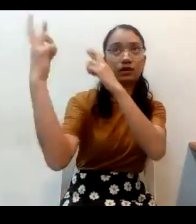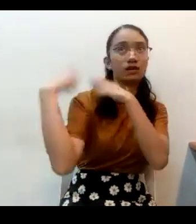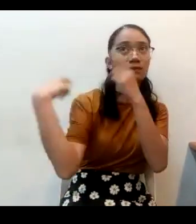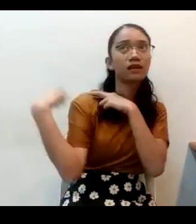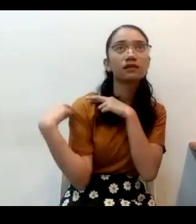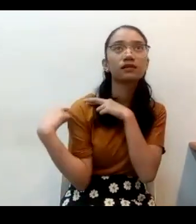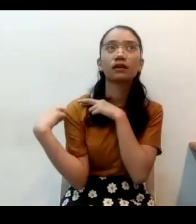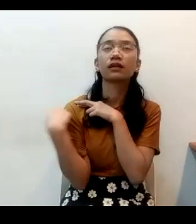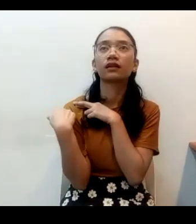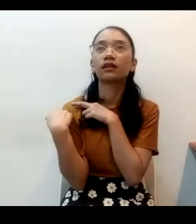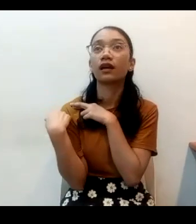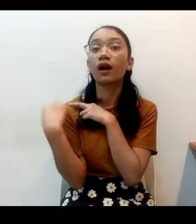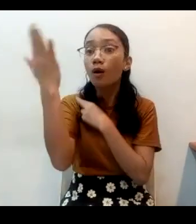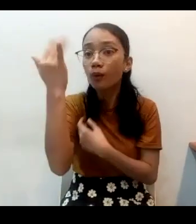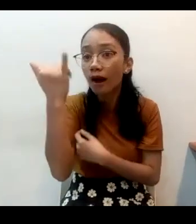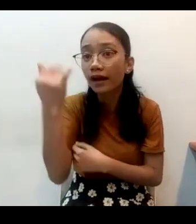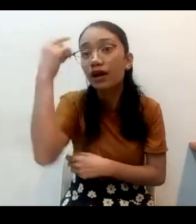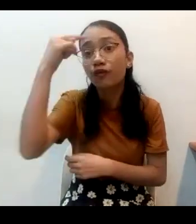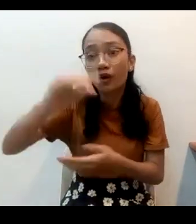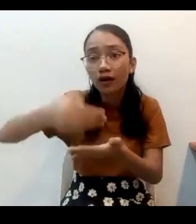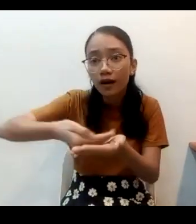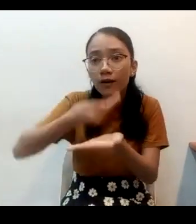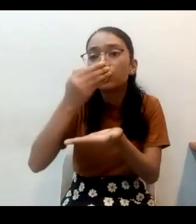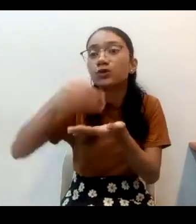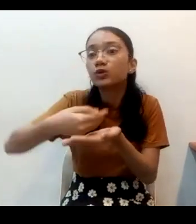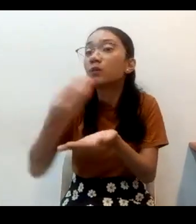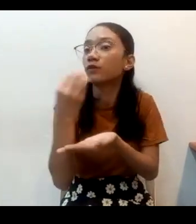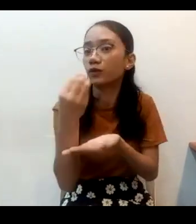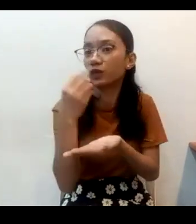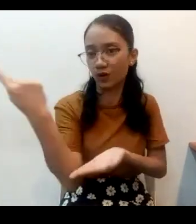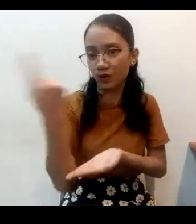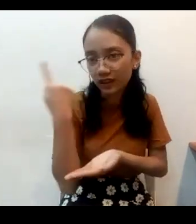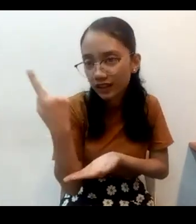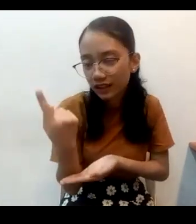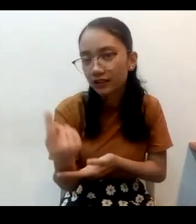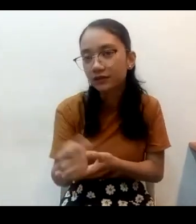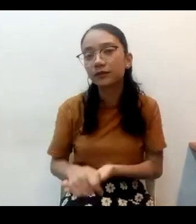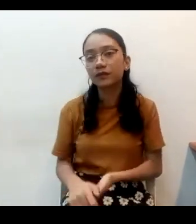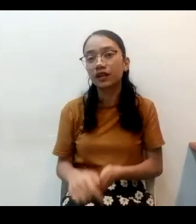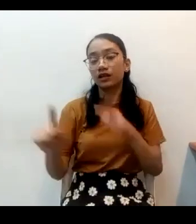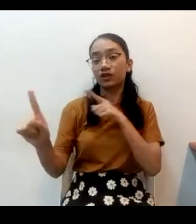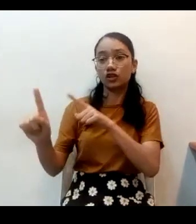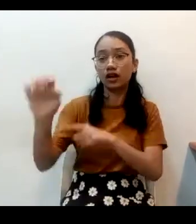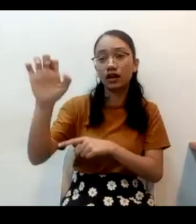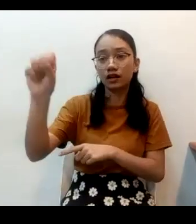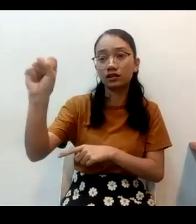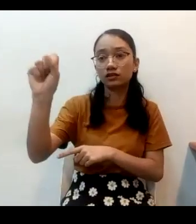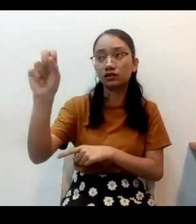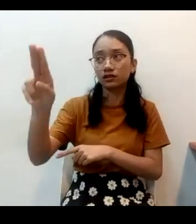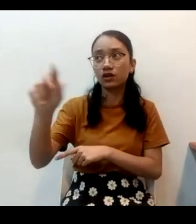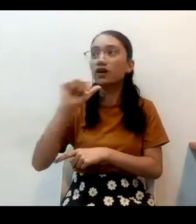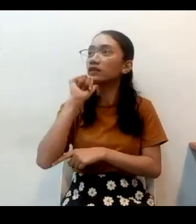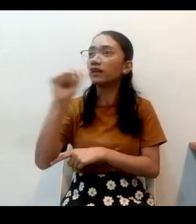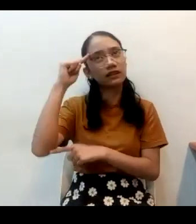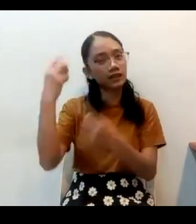kanyang pagkapanganay para lamang po sa kapalit ng isang sabaw. He despised the spiritual blessing. Kanya pong hinamak yung spiritual